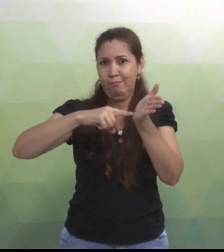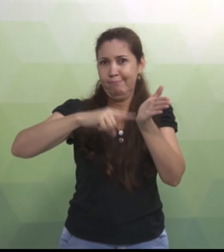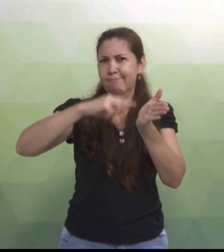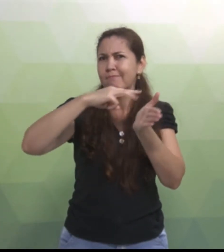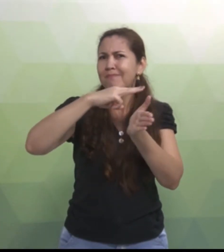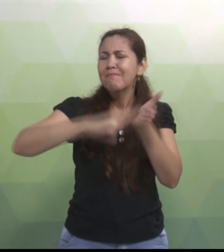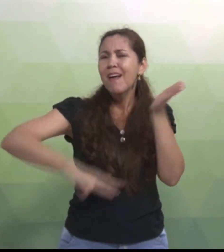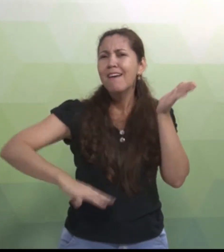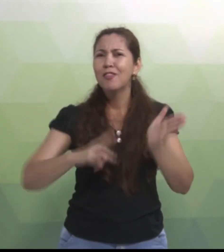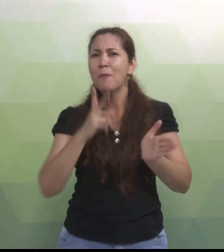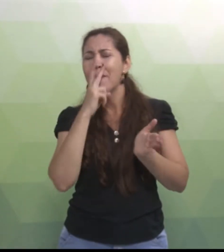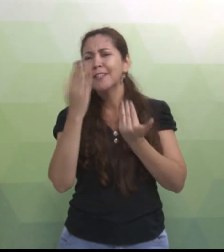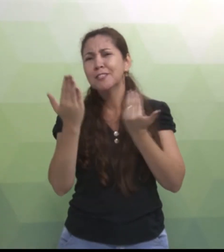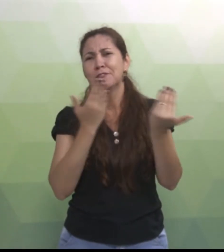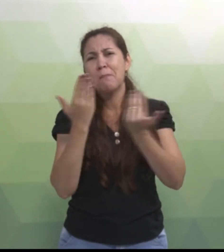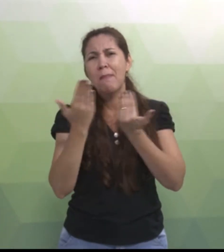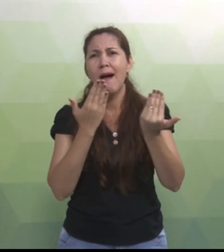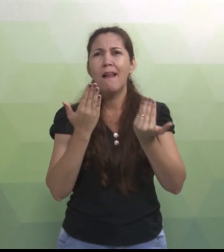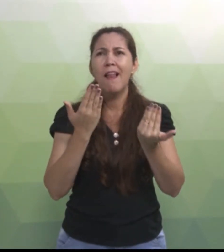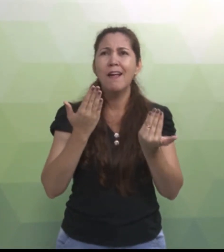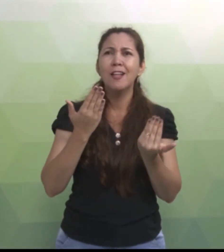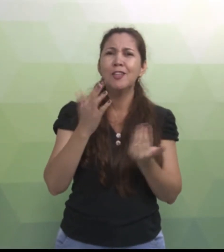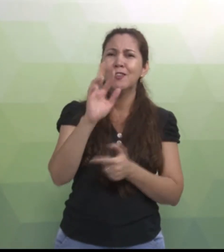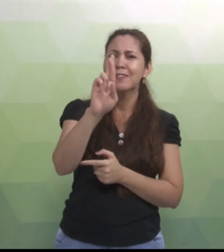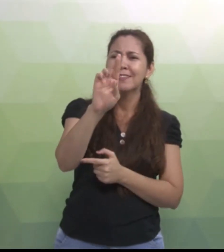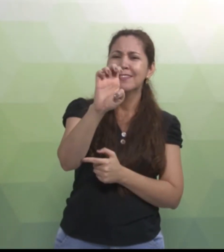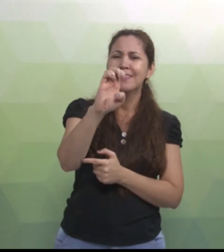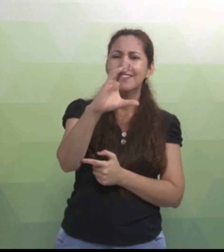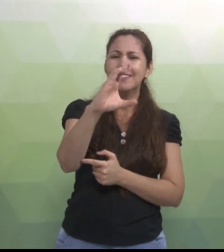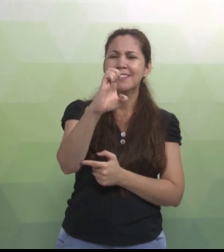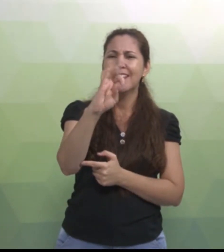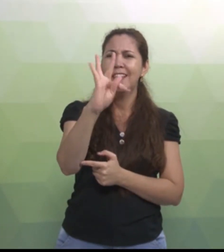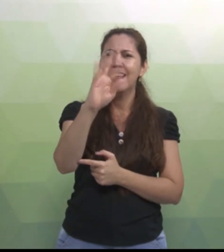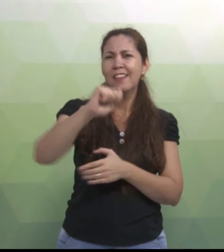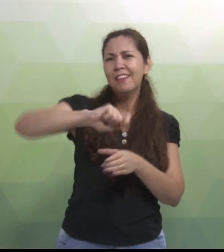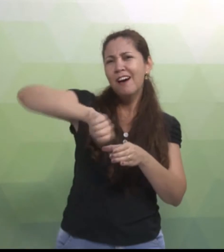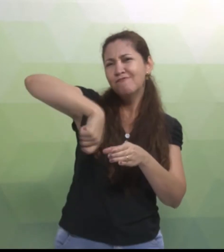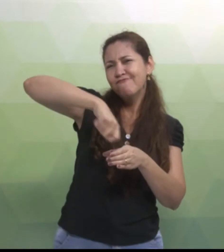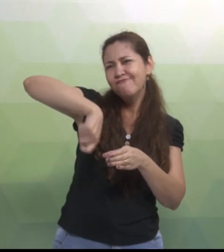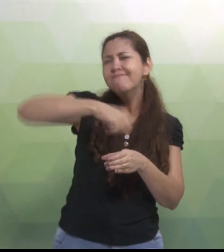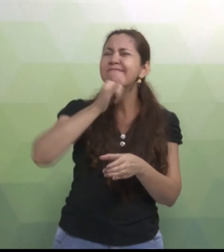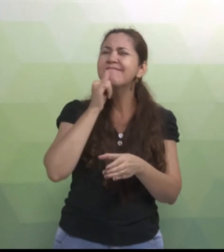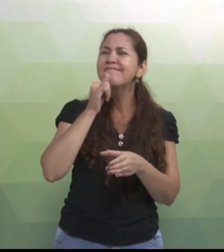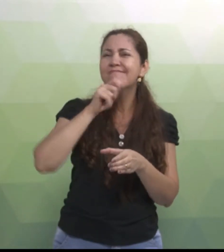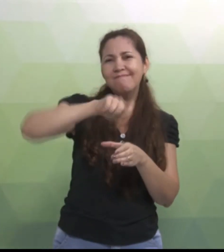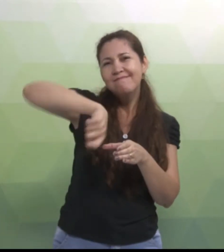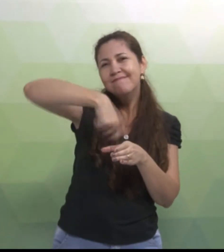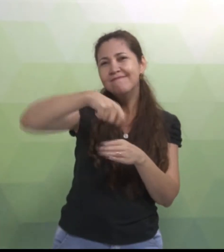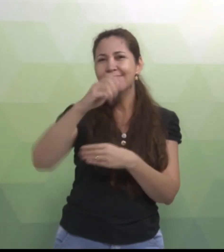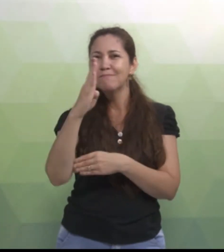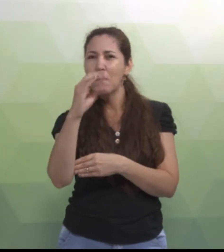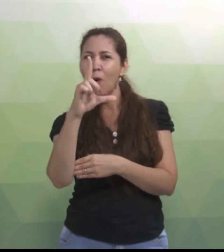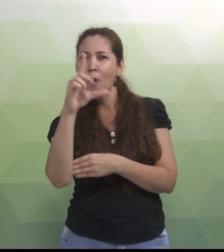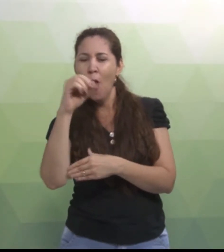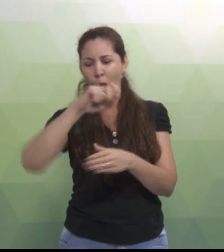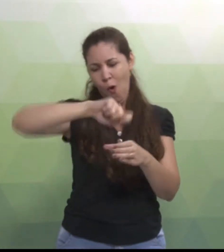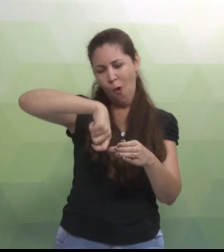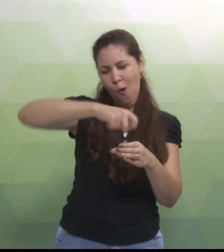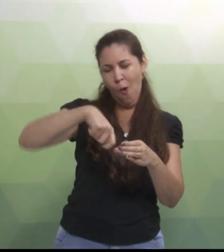ao método, podemos comparar a uma receita. Por exemplo, uma receita de bolo, onde